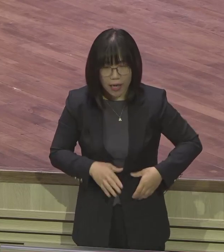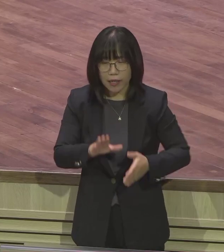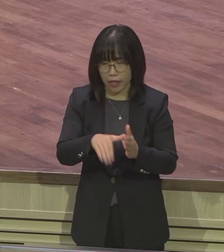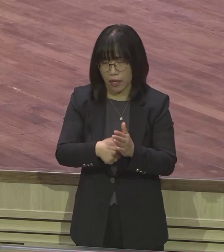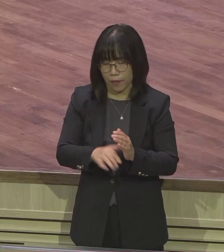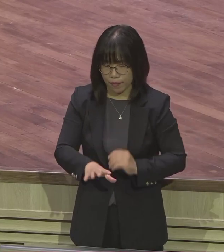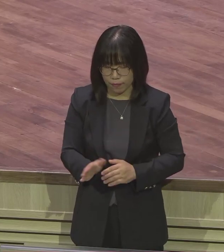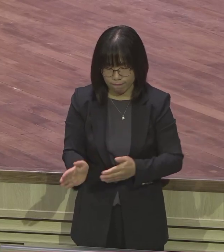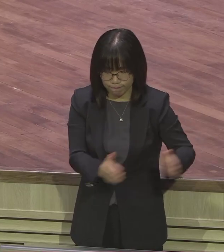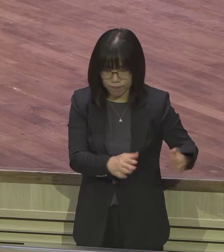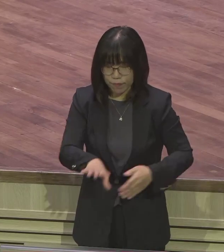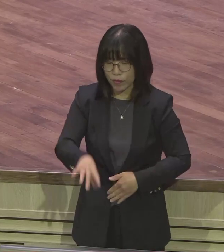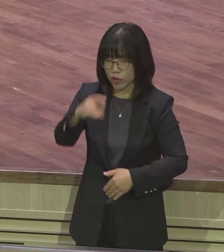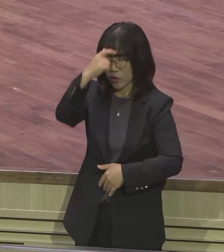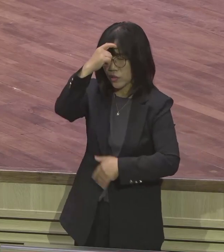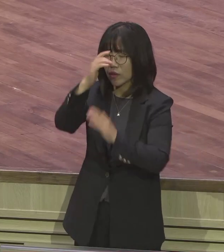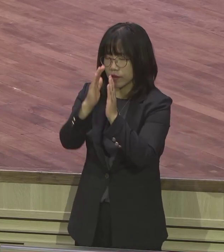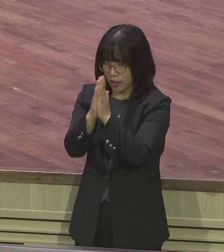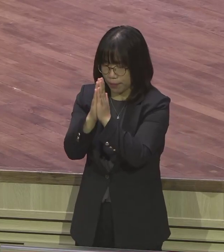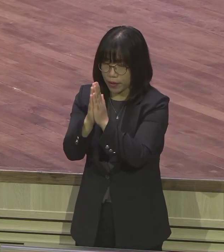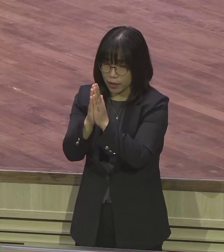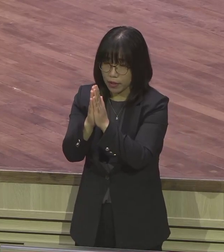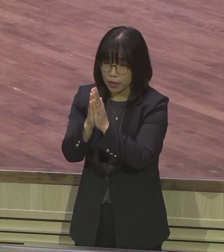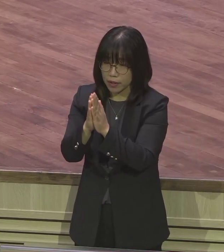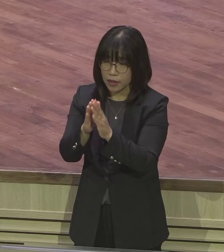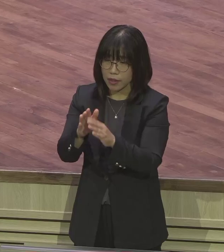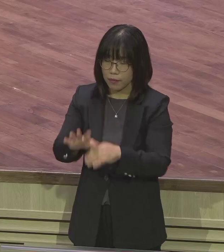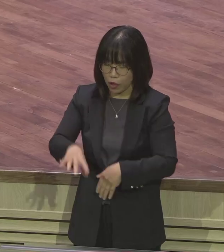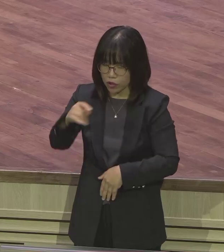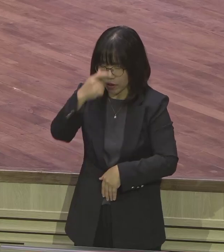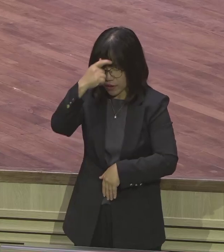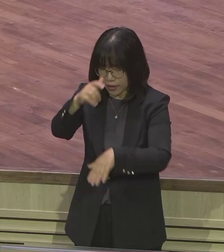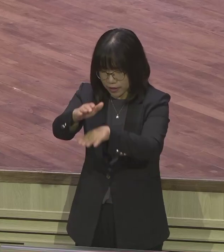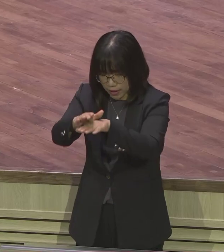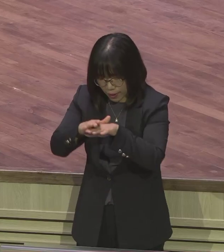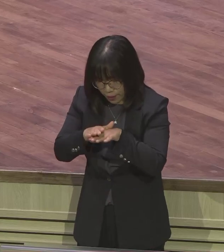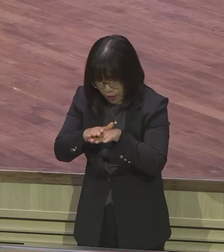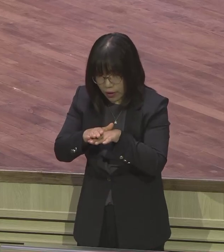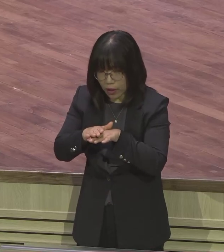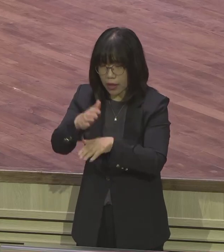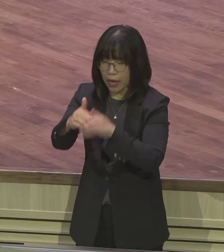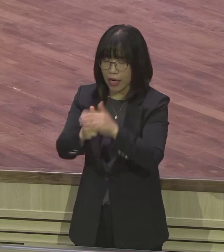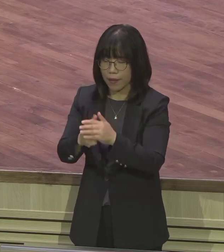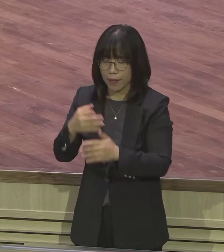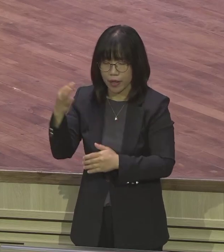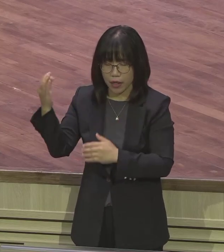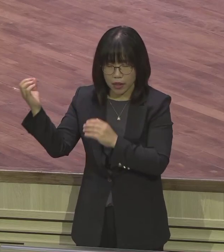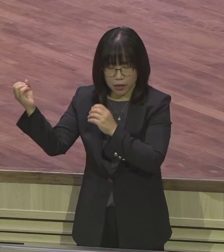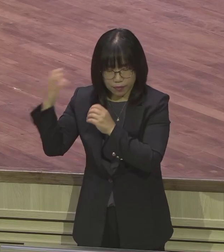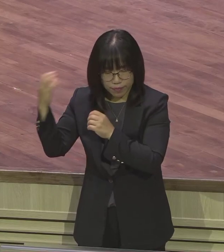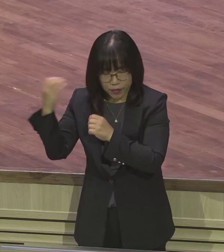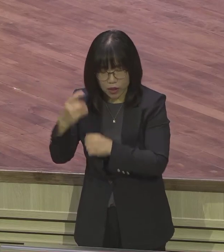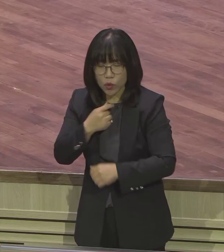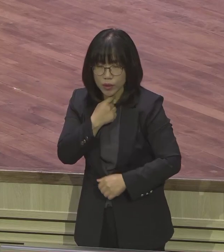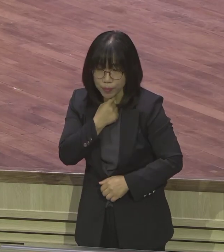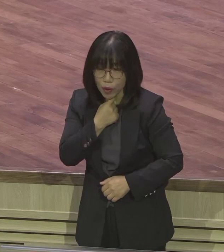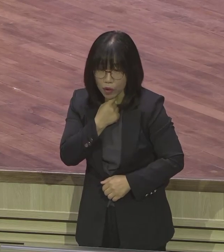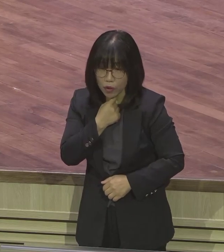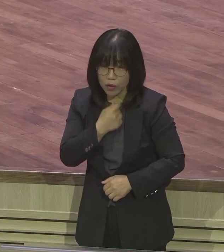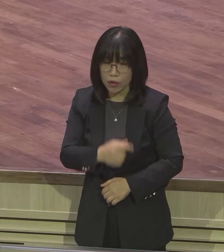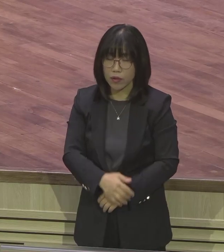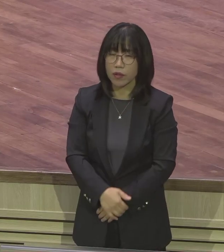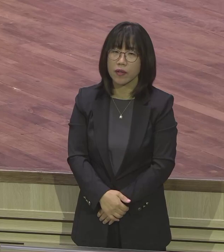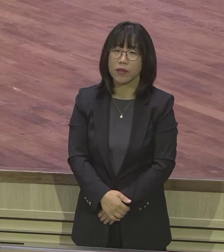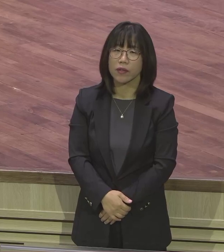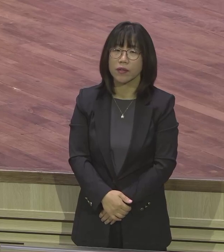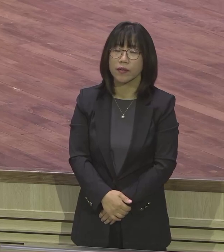영적으로 맞냐 안 맞냐? 희생제사 예배드리면서 답 찾겠다는 겁니다. 그 누구보다도 요셉을 만나기 원했던